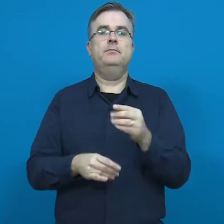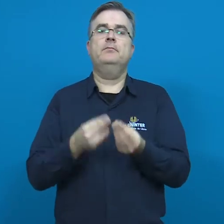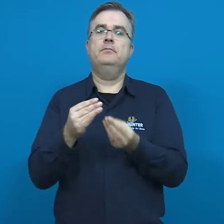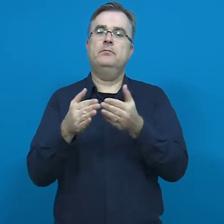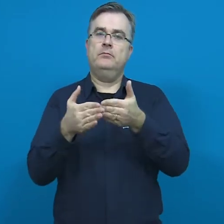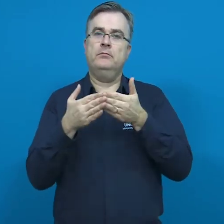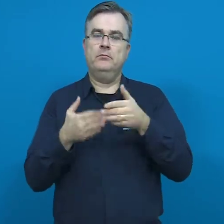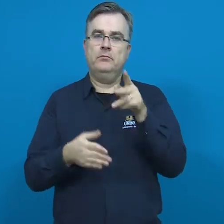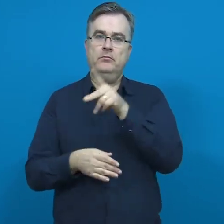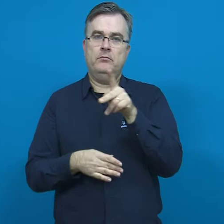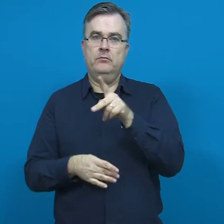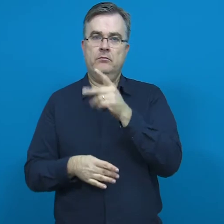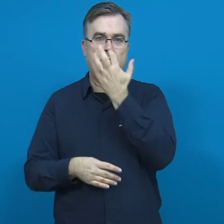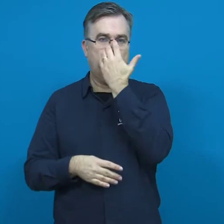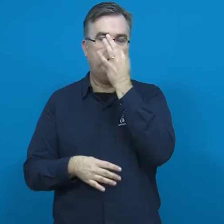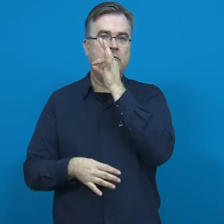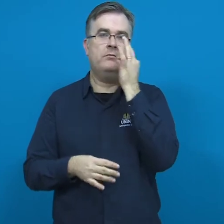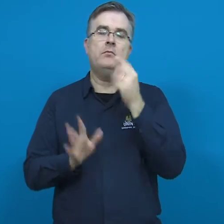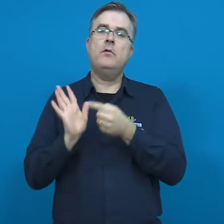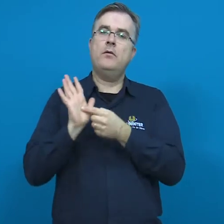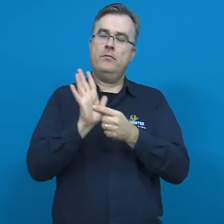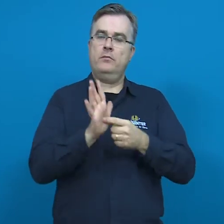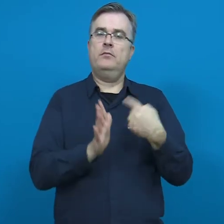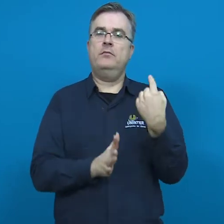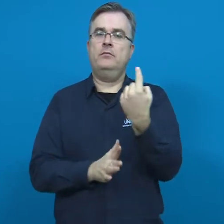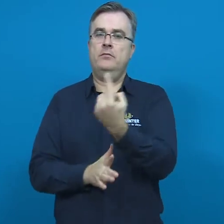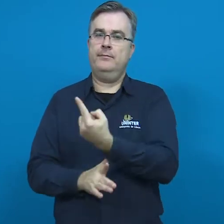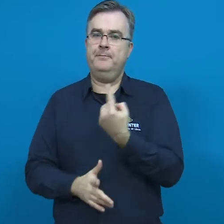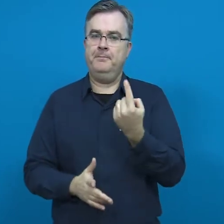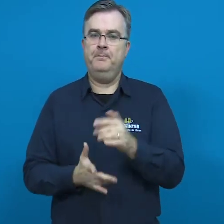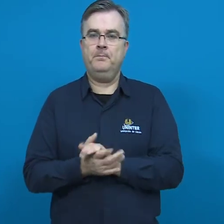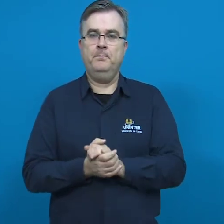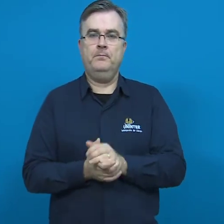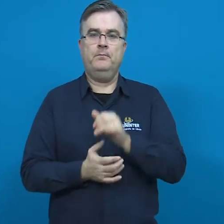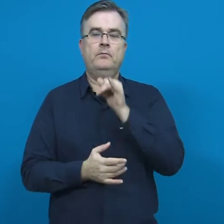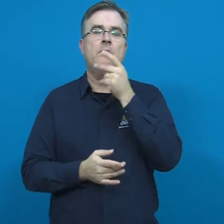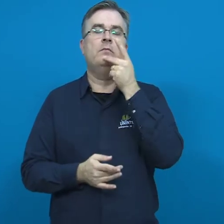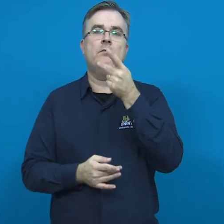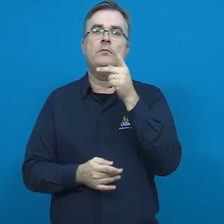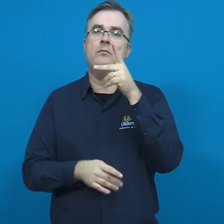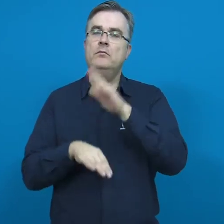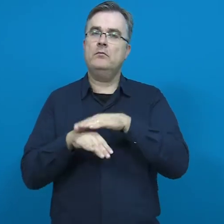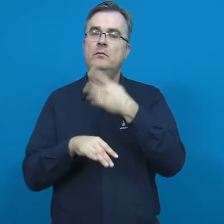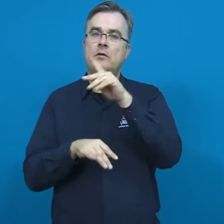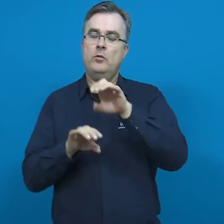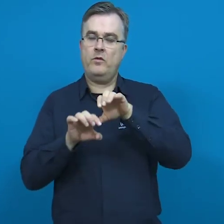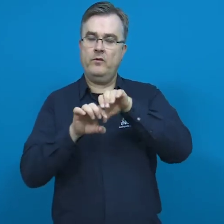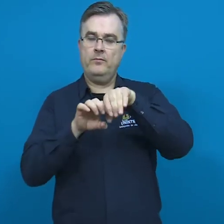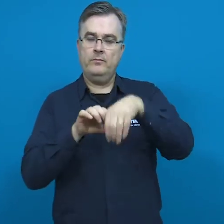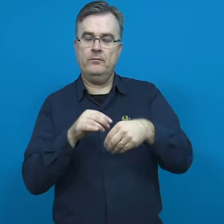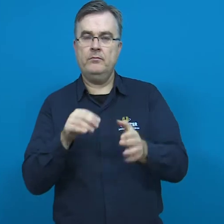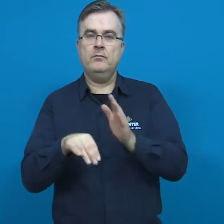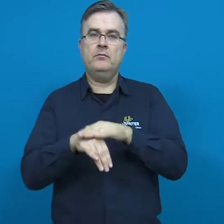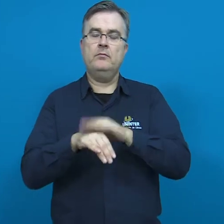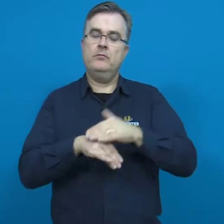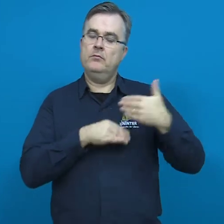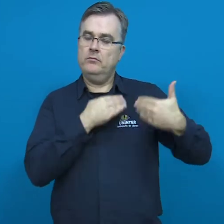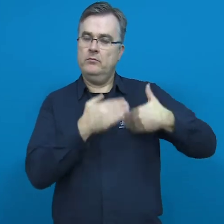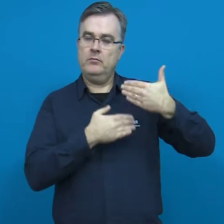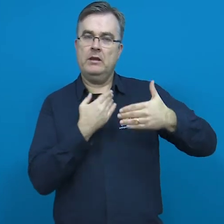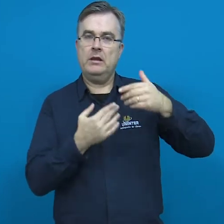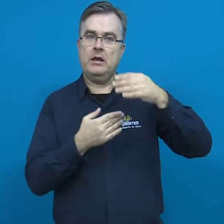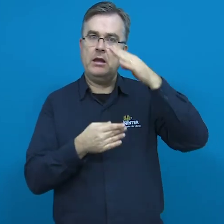vocês. Então eu vou pedir para a professora Vanessa que se apresente para nós, dizendo um pouco da sua formação, né, da